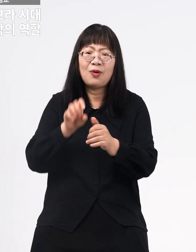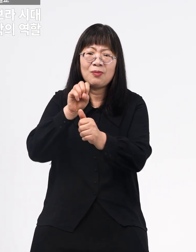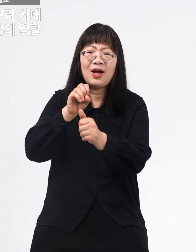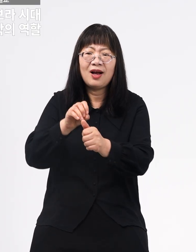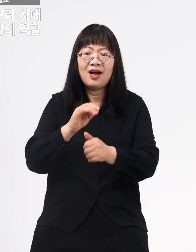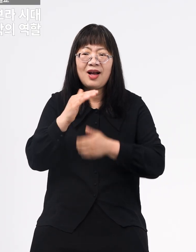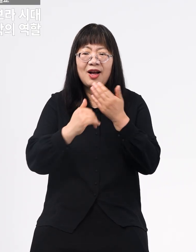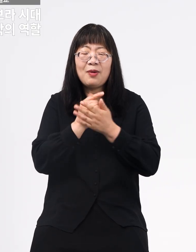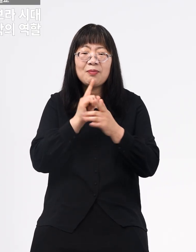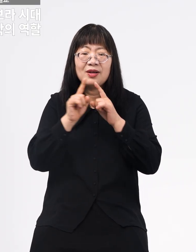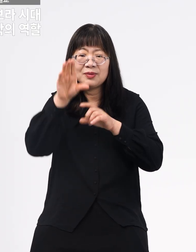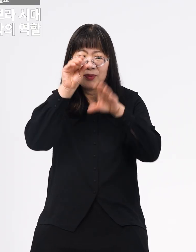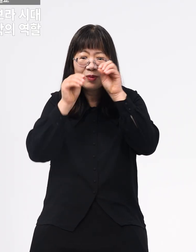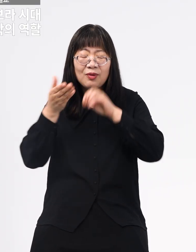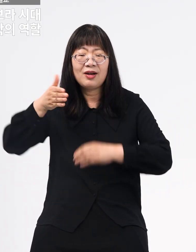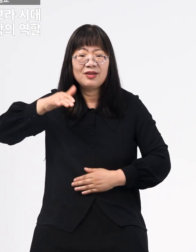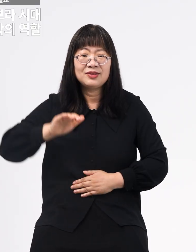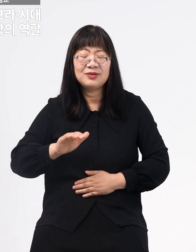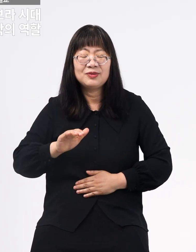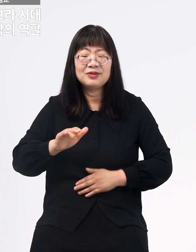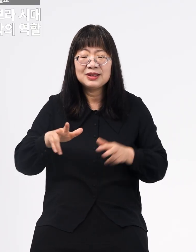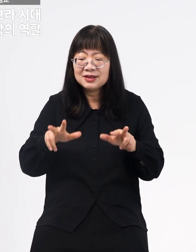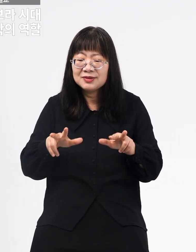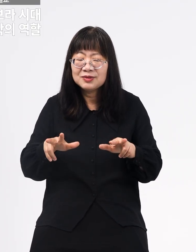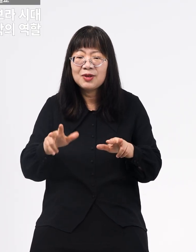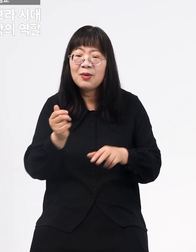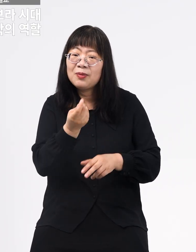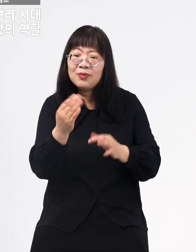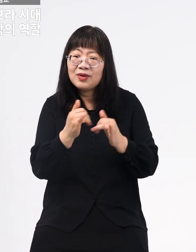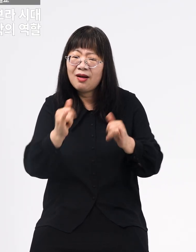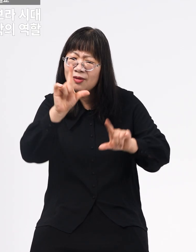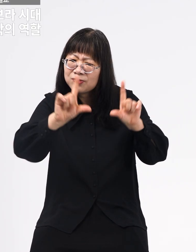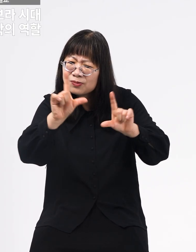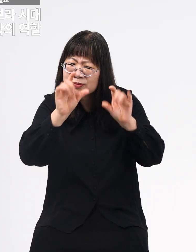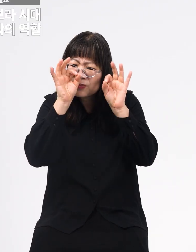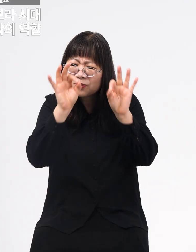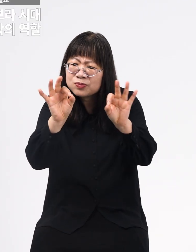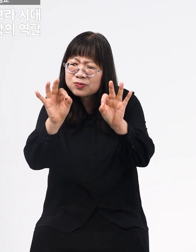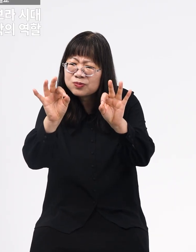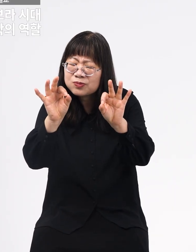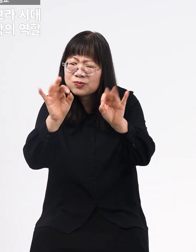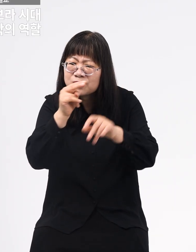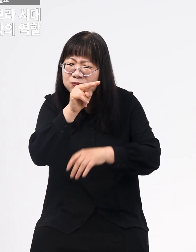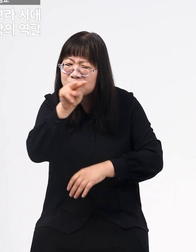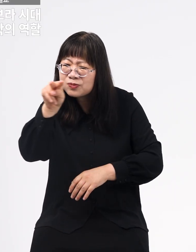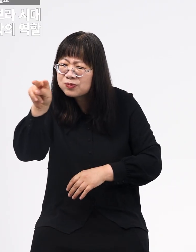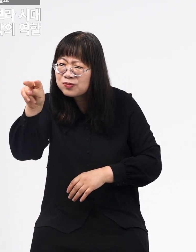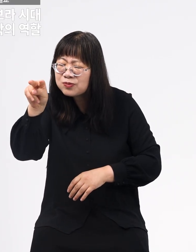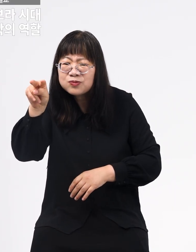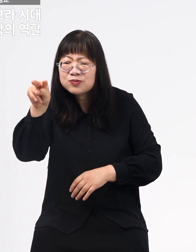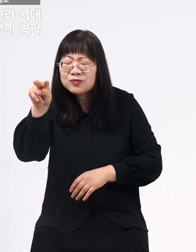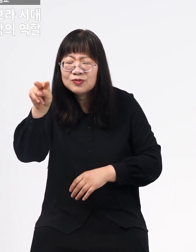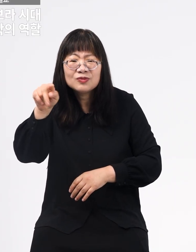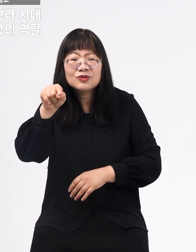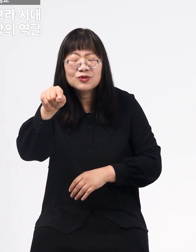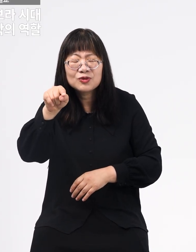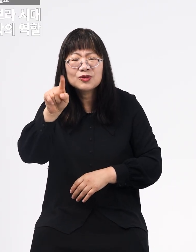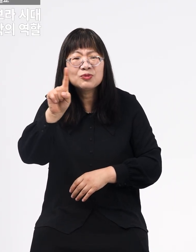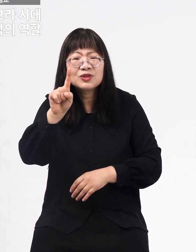말씀을 들으면서도 지금도 몇 사람 표정이 그래 그게 무슨 답이